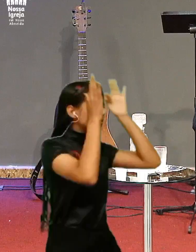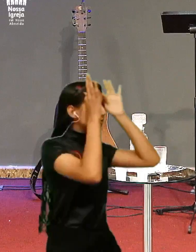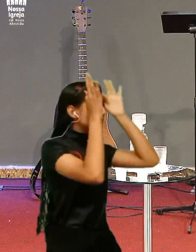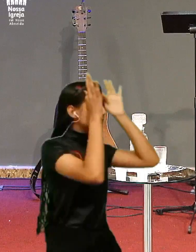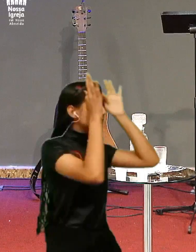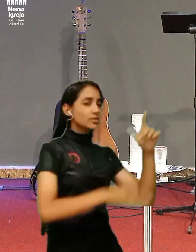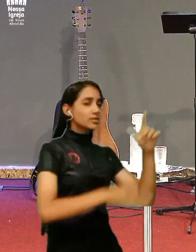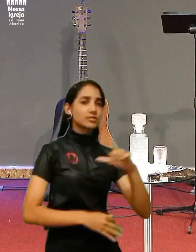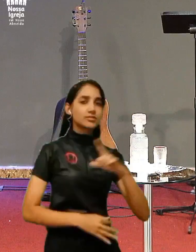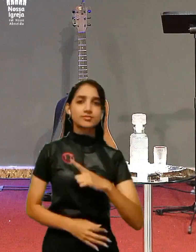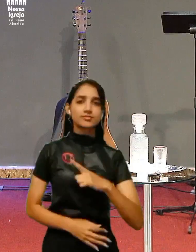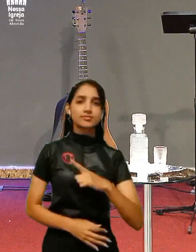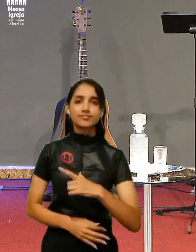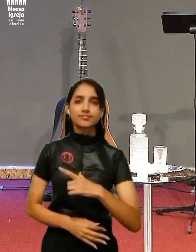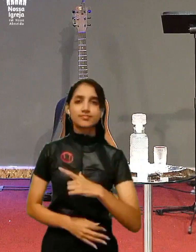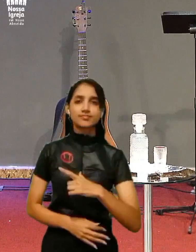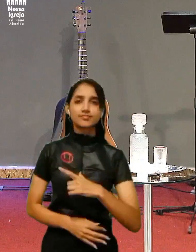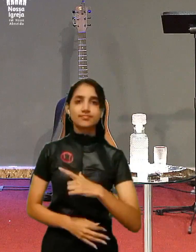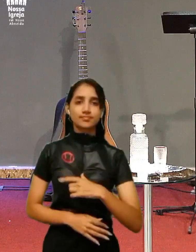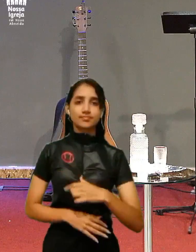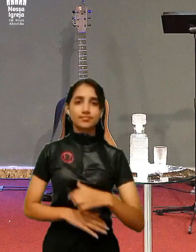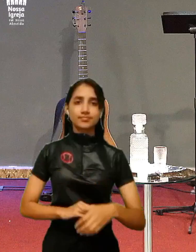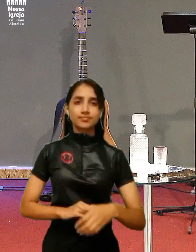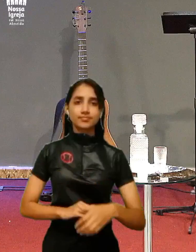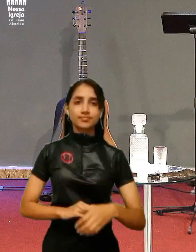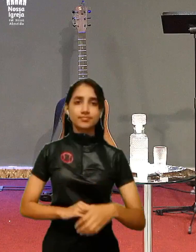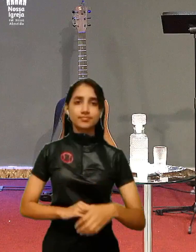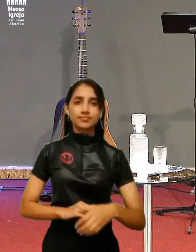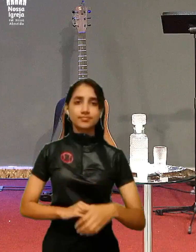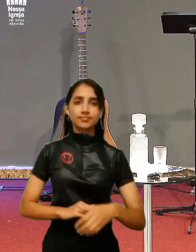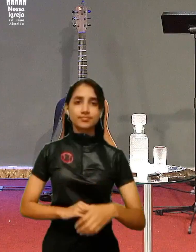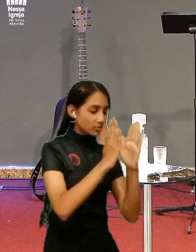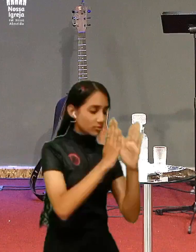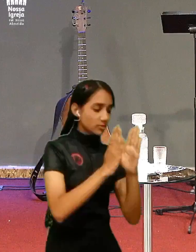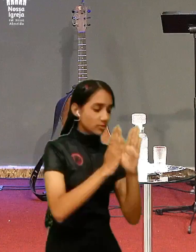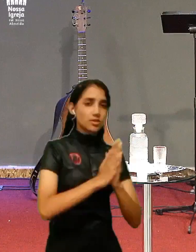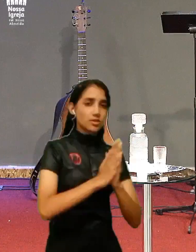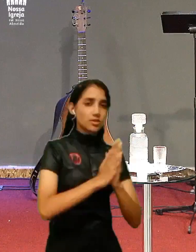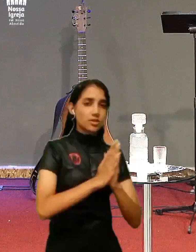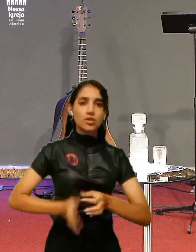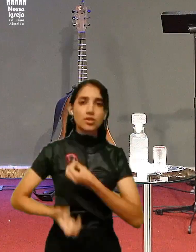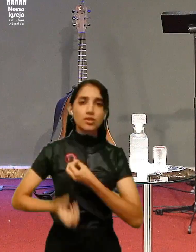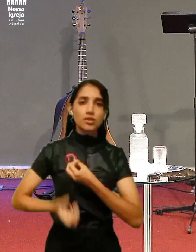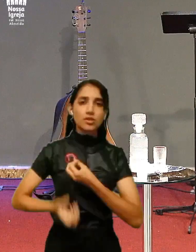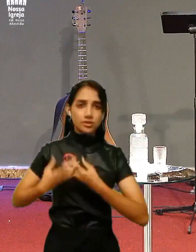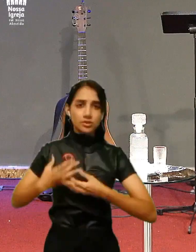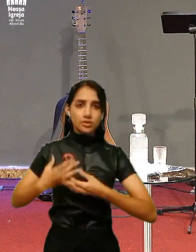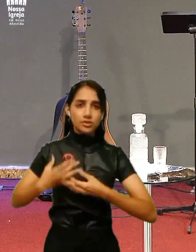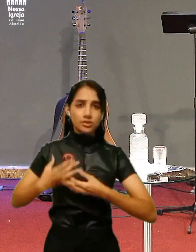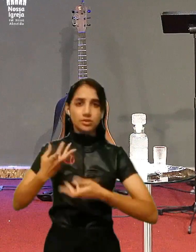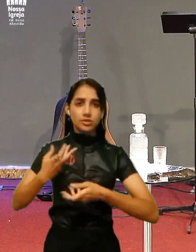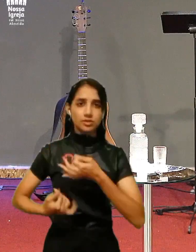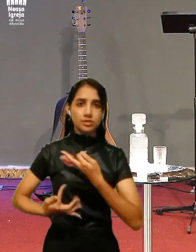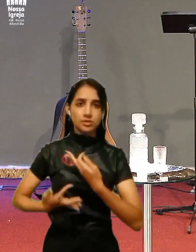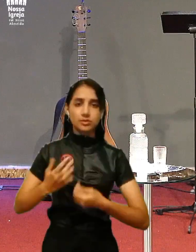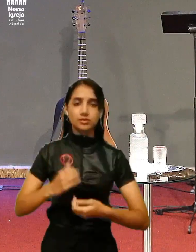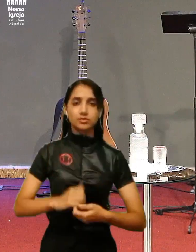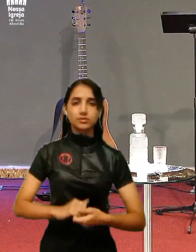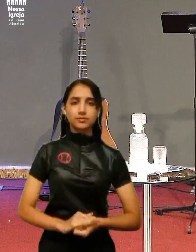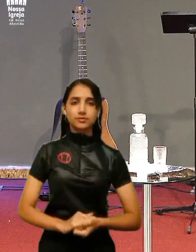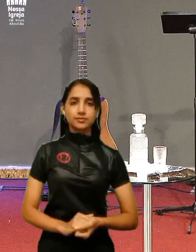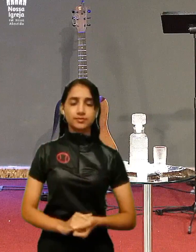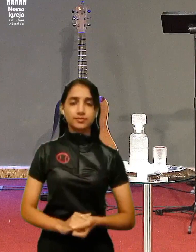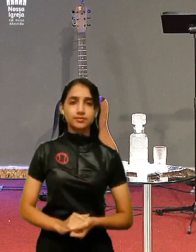e trabalhando por um avivamento, fez com que eles assinassem que, para eles permanecerem naquelas terras, eles